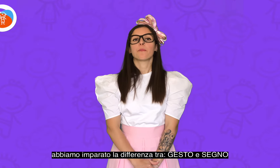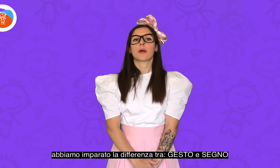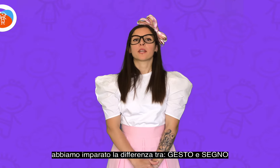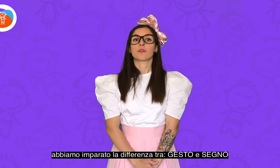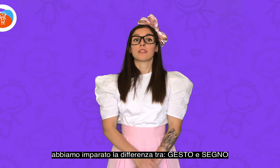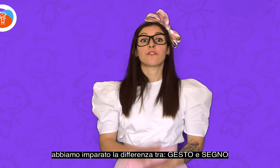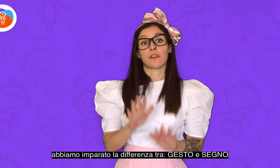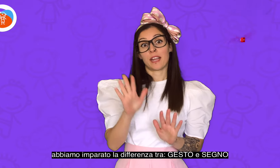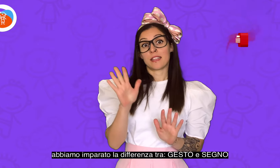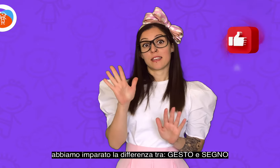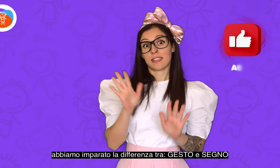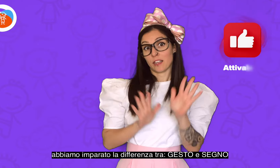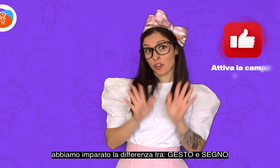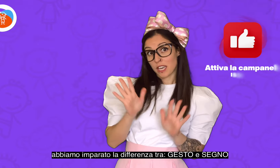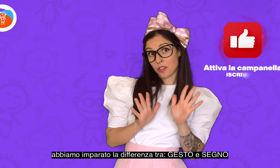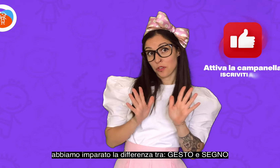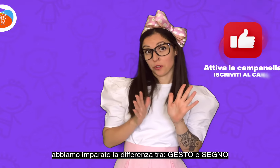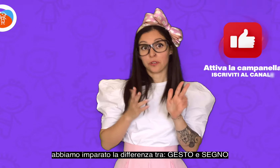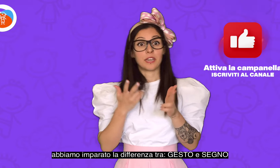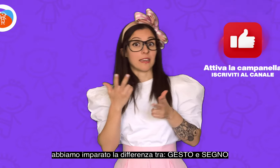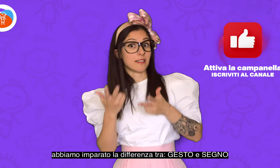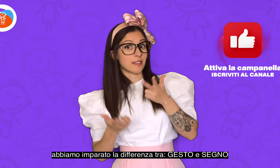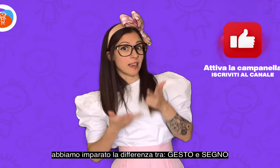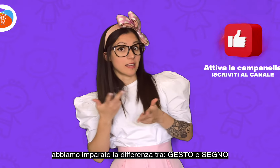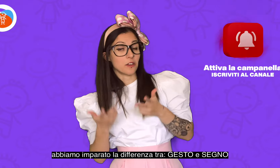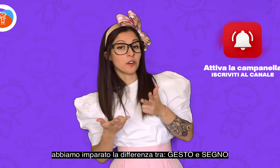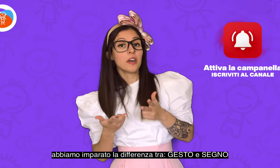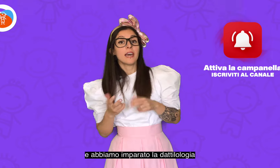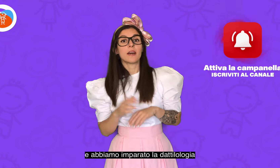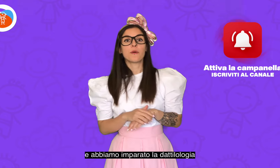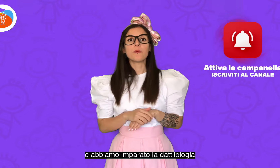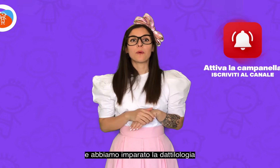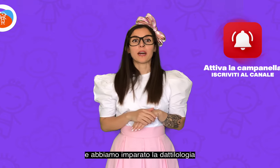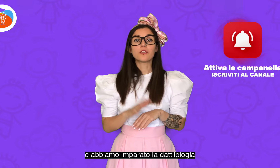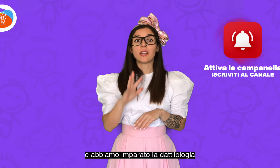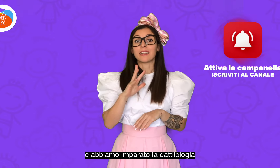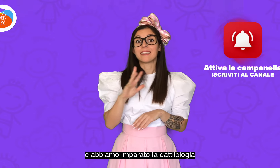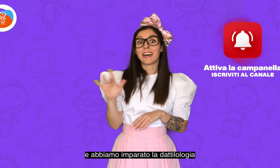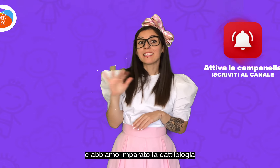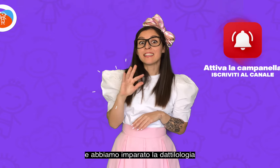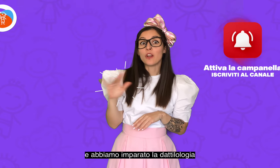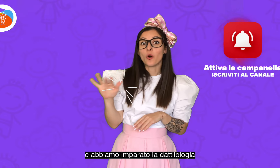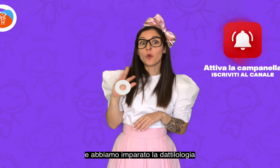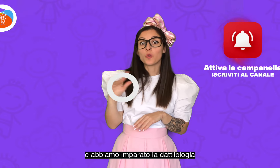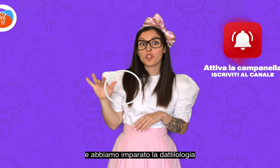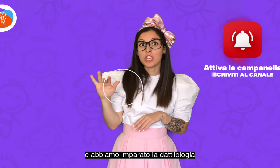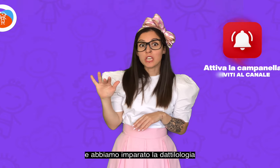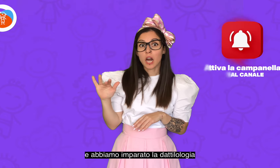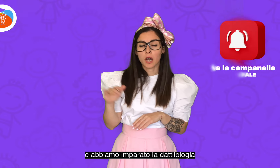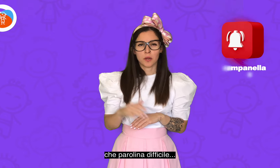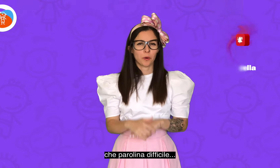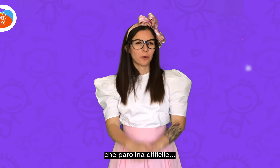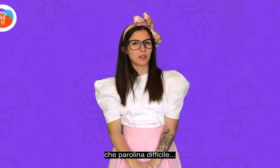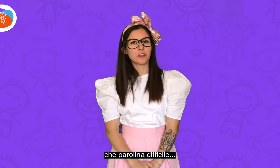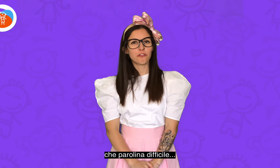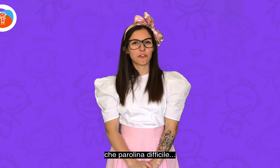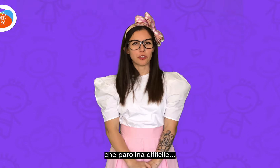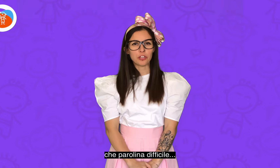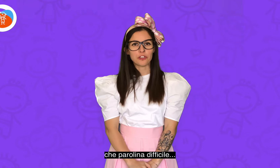imparato la differenza tra gesto e segno e abbiamo imparato la dattilologia. Che parolina difficile!